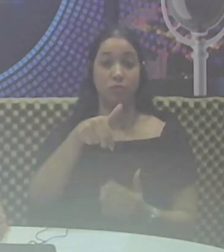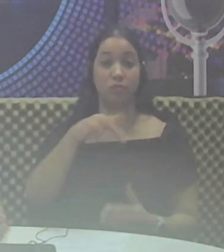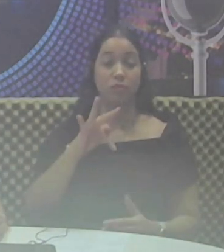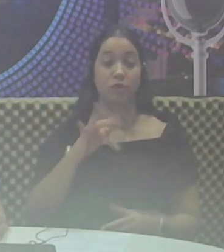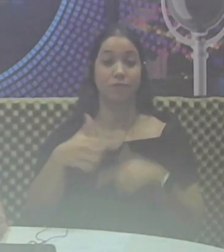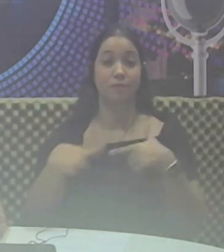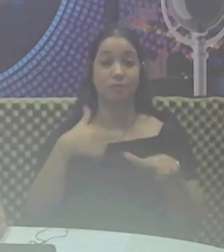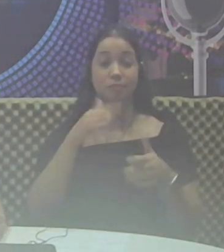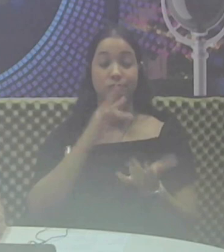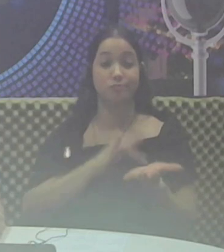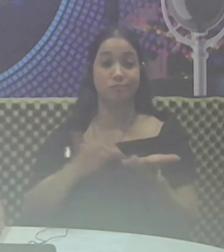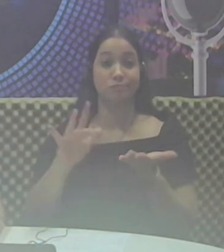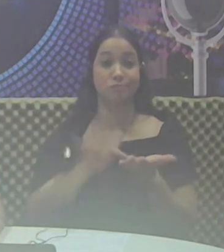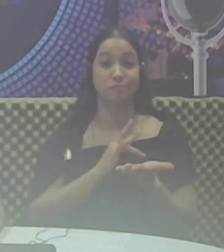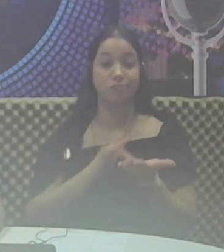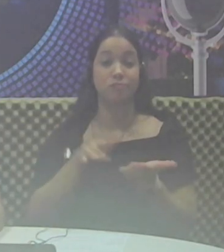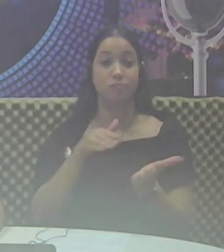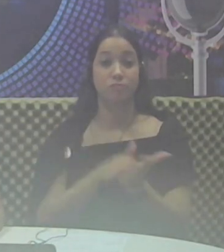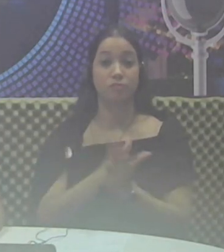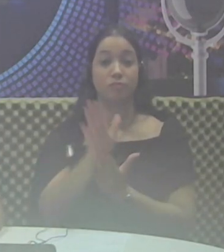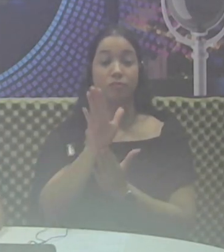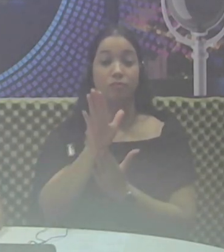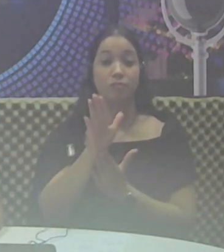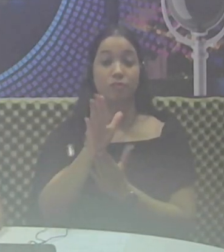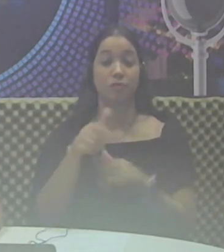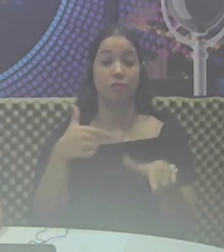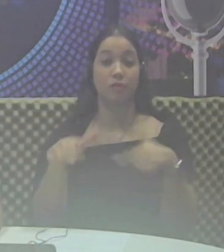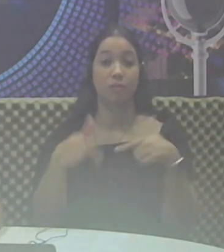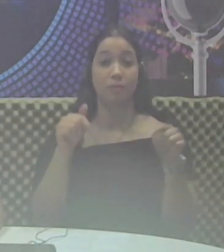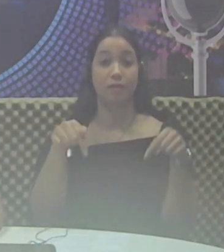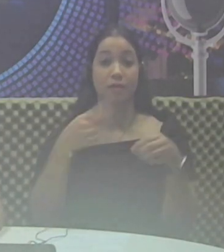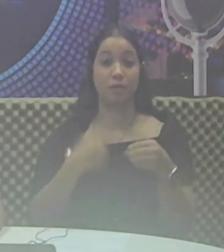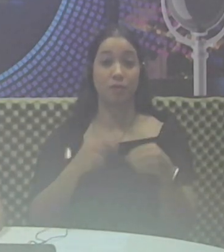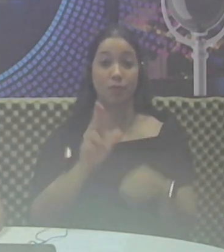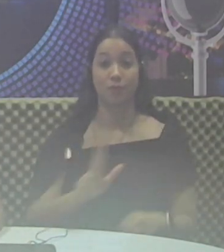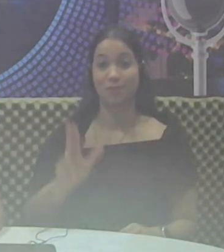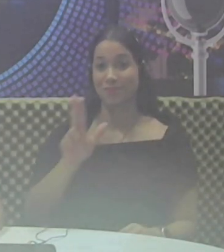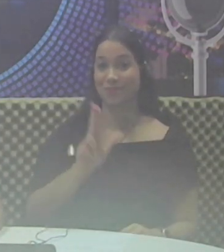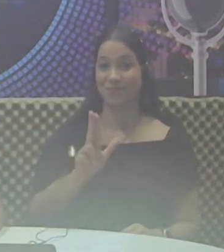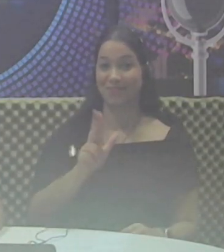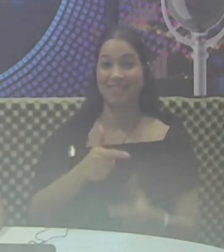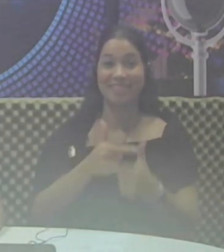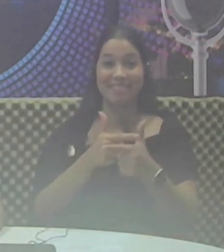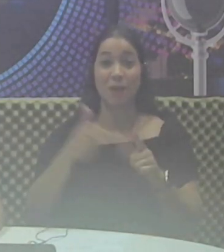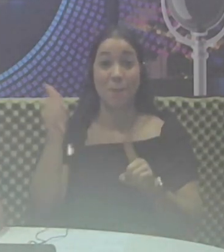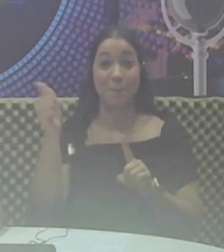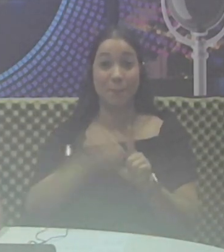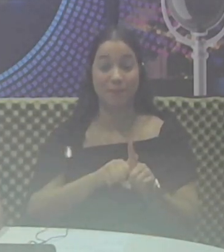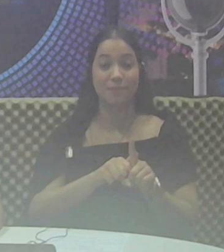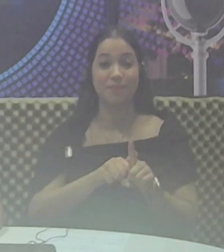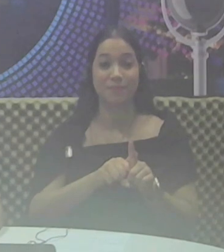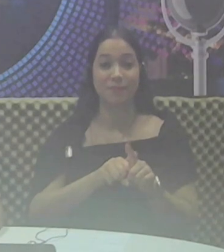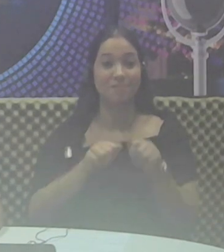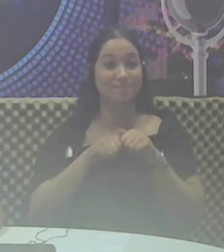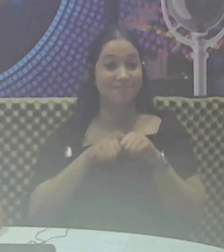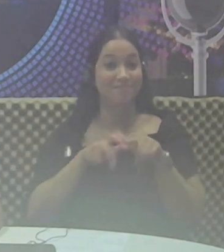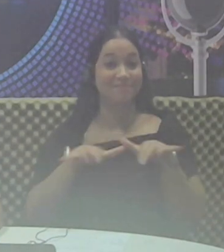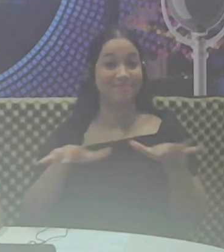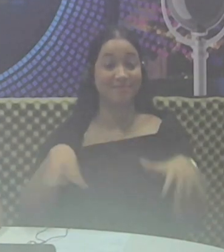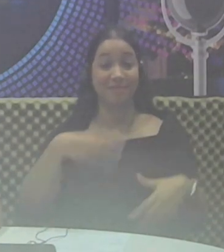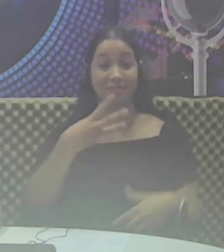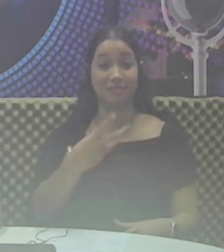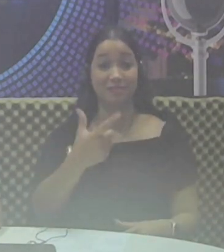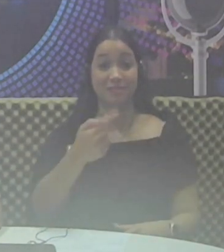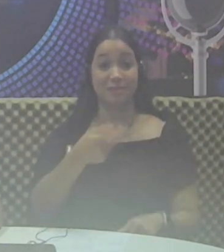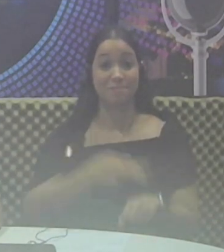serviços eletrônicas emitidas por prestadores de serviço da cidade. Nos sorteios mensais, são distribuídos 37